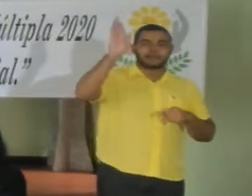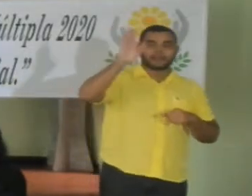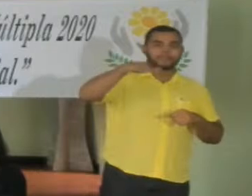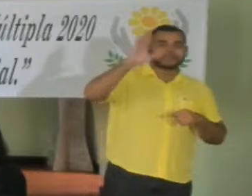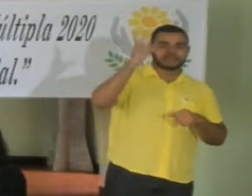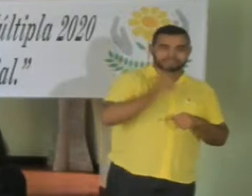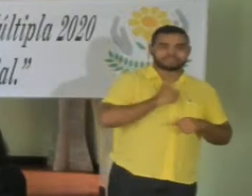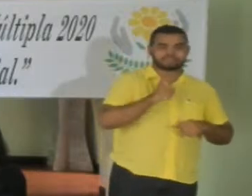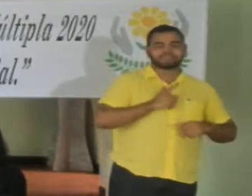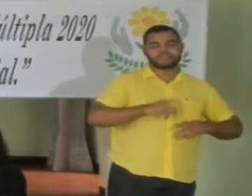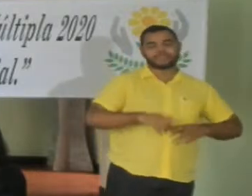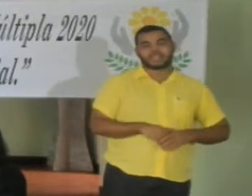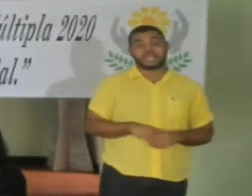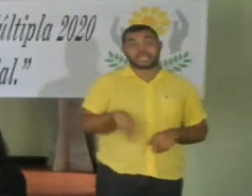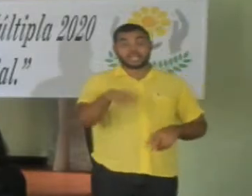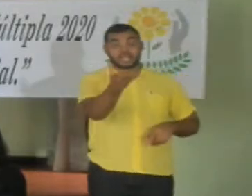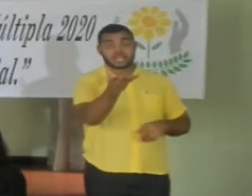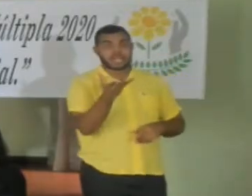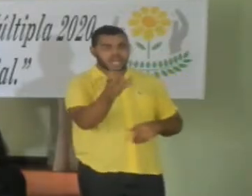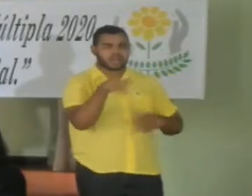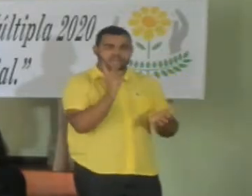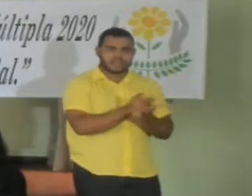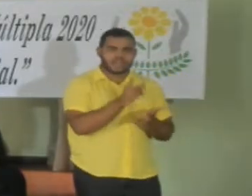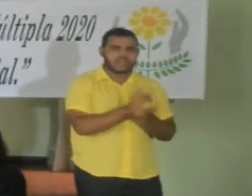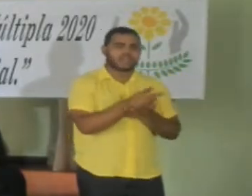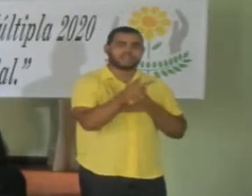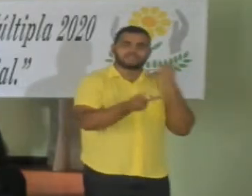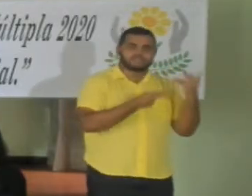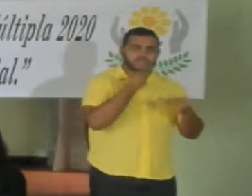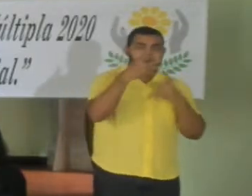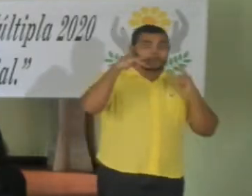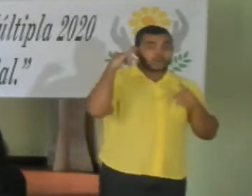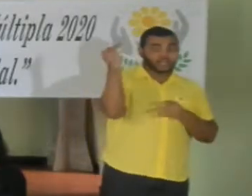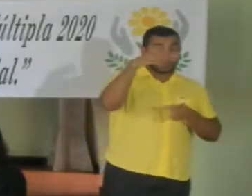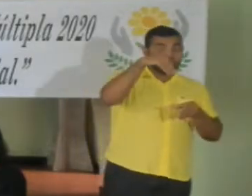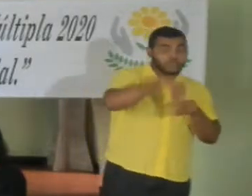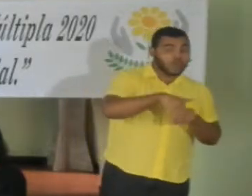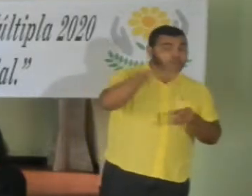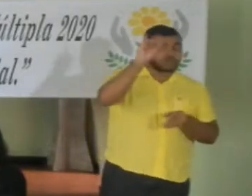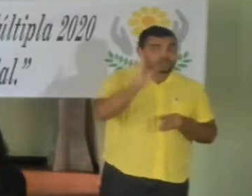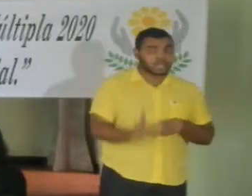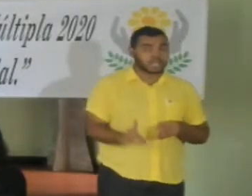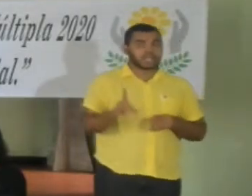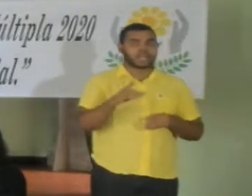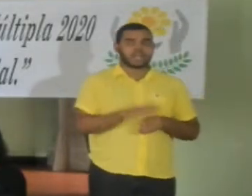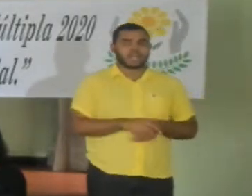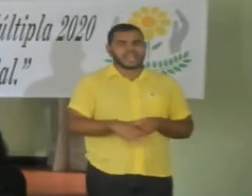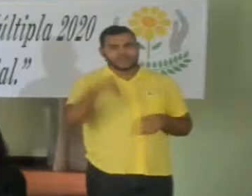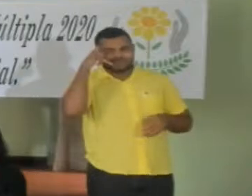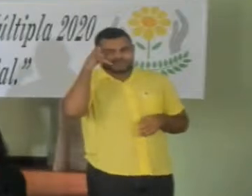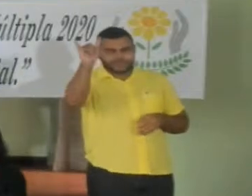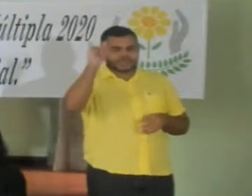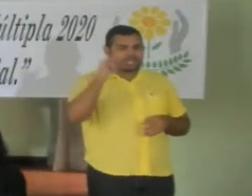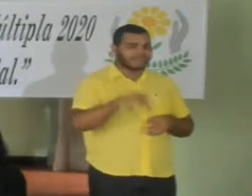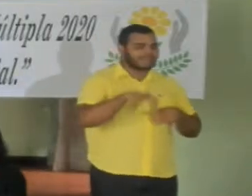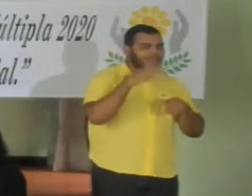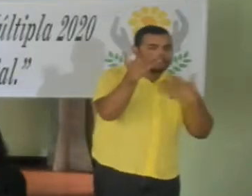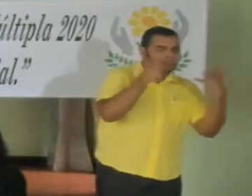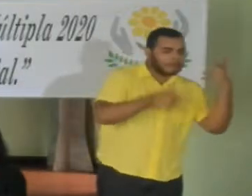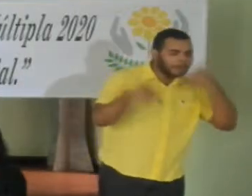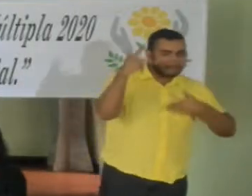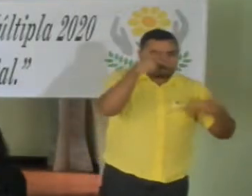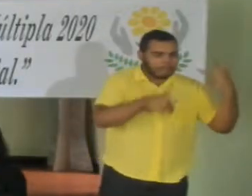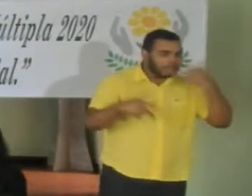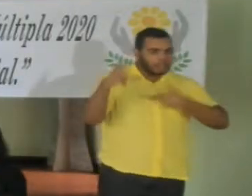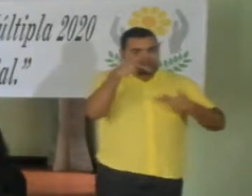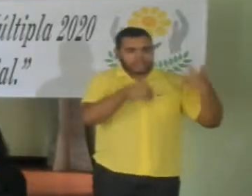Então, ele está aqui querendo exercer esse direito que eles têm, né, do voto, de não ser enganado, né, de ser